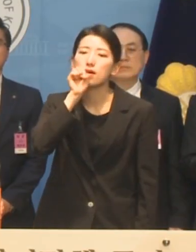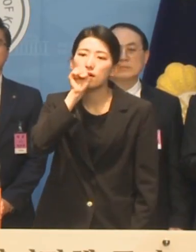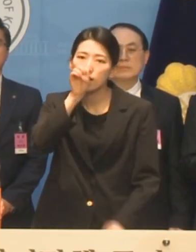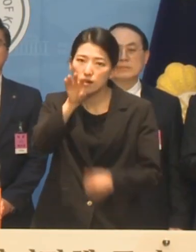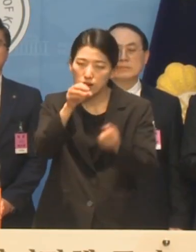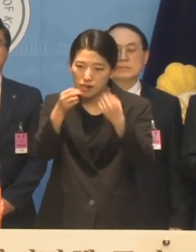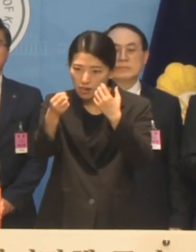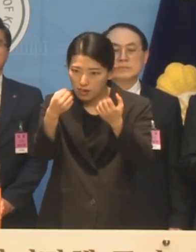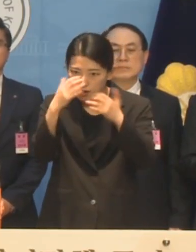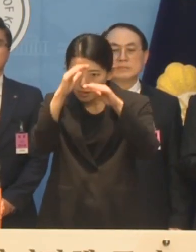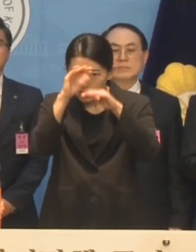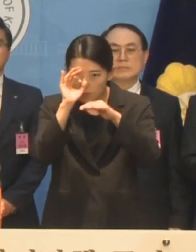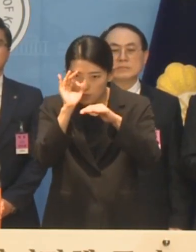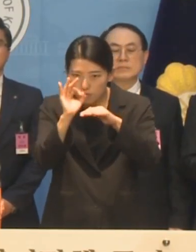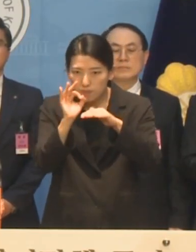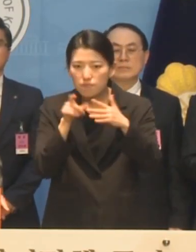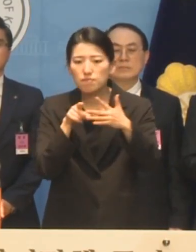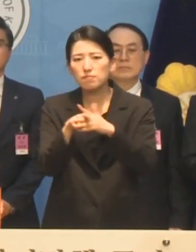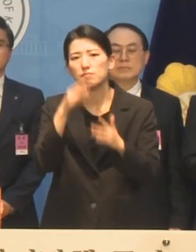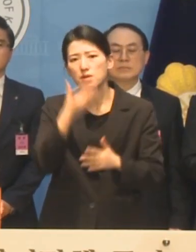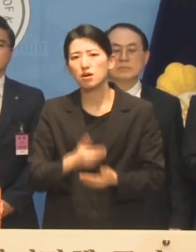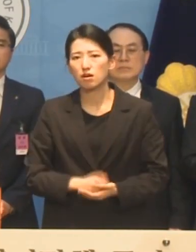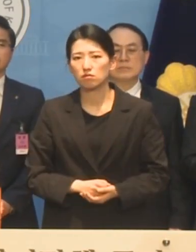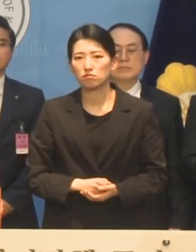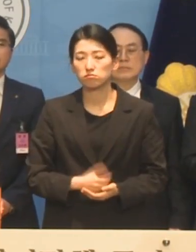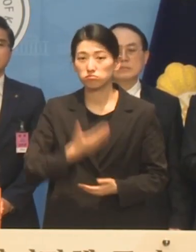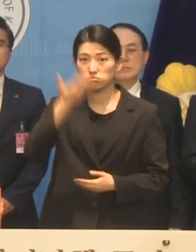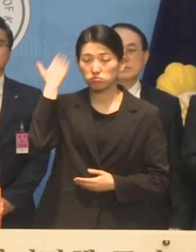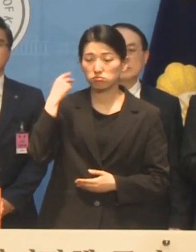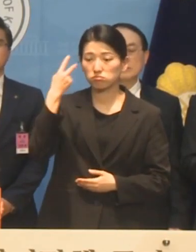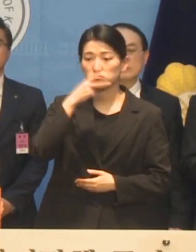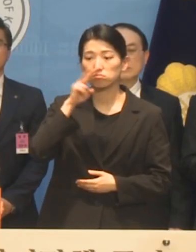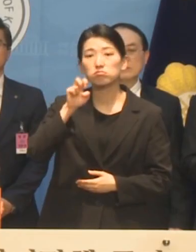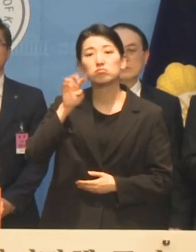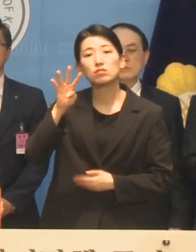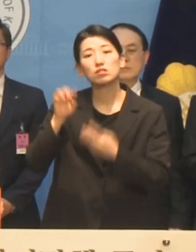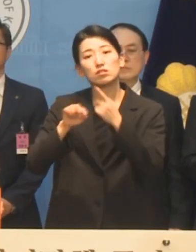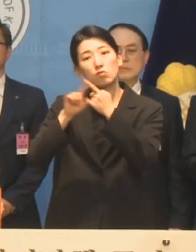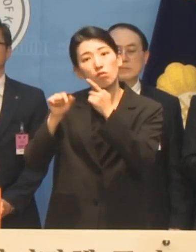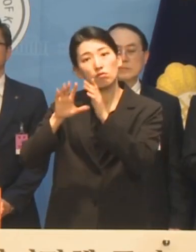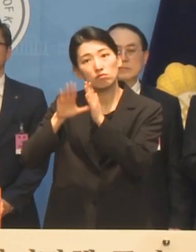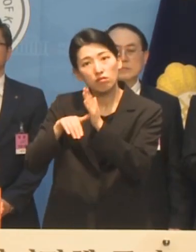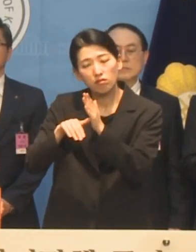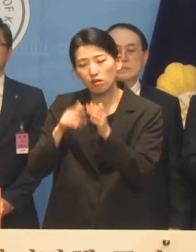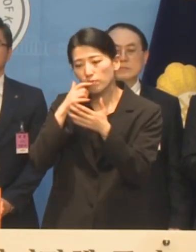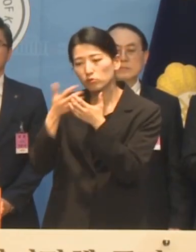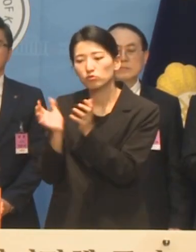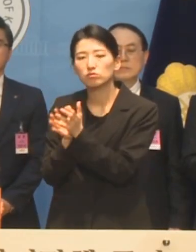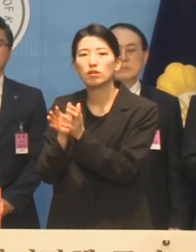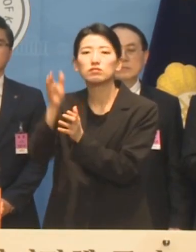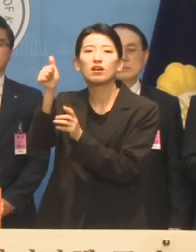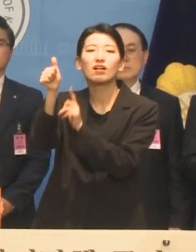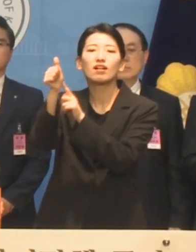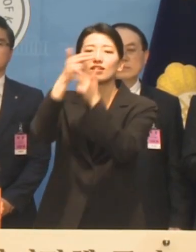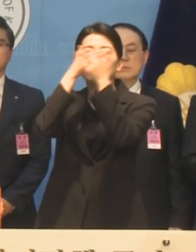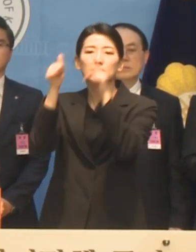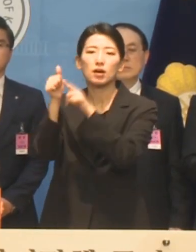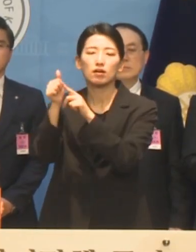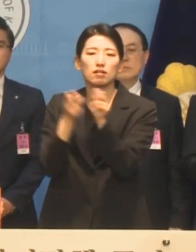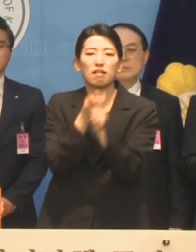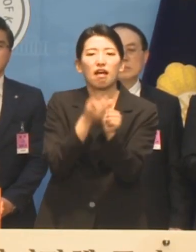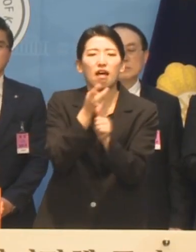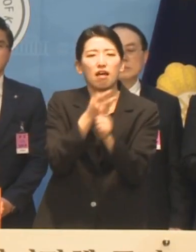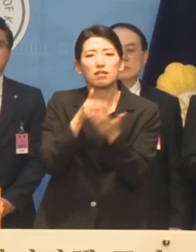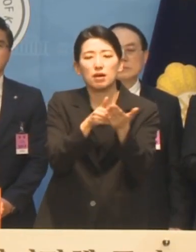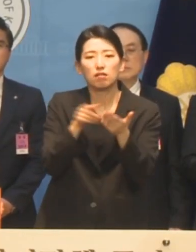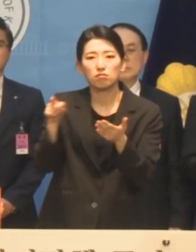알 수가 있습니다. 예컨대 지난 2024년 1월 탄핵을 일삼아온 민주당 대표가 자신의 당